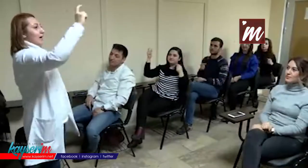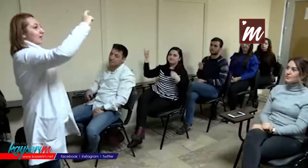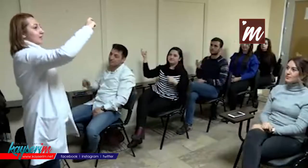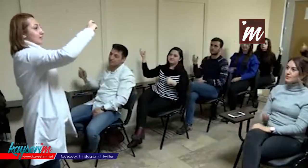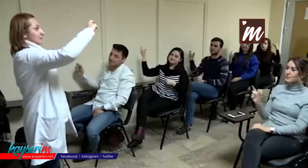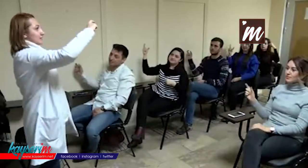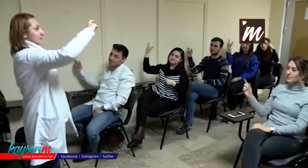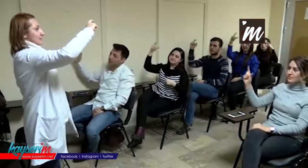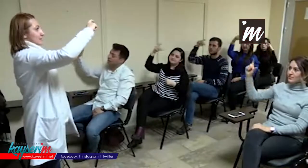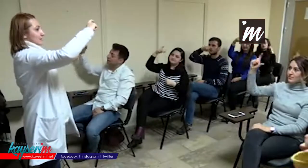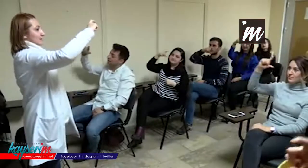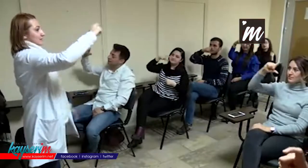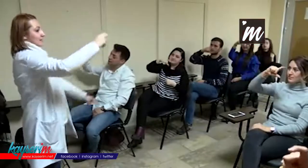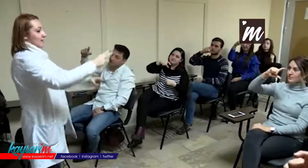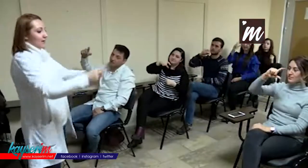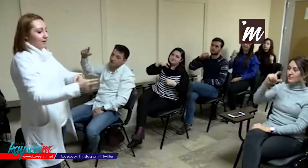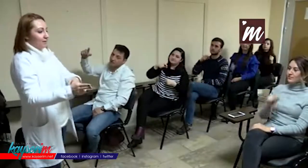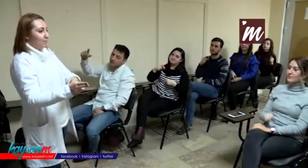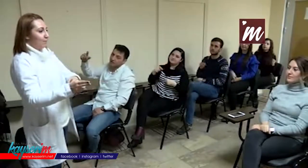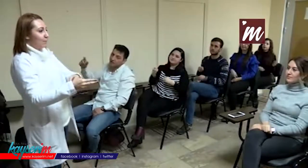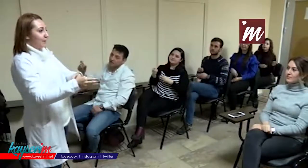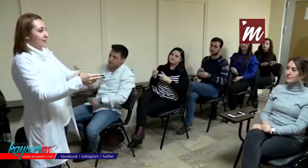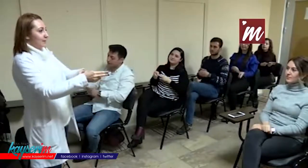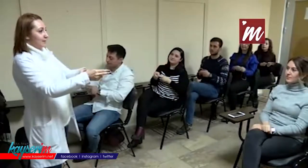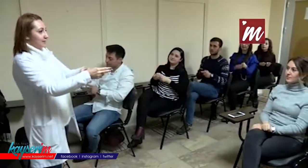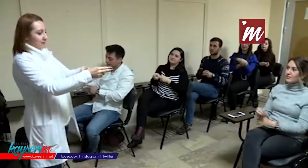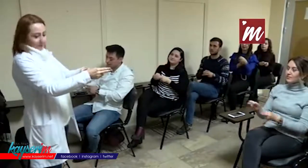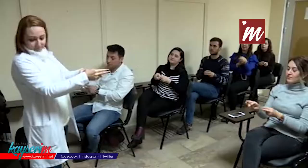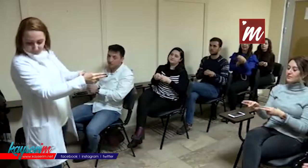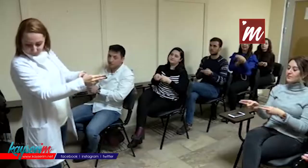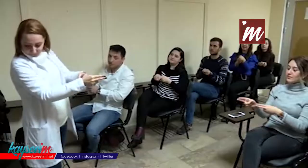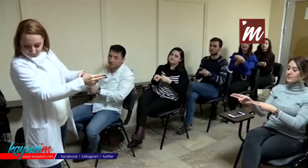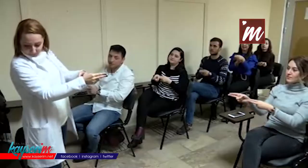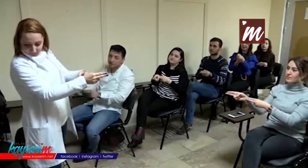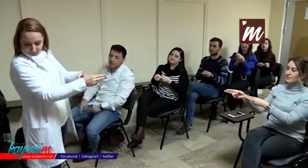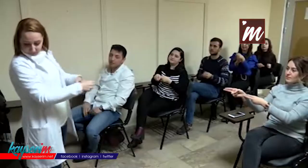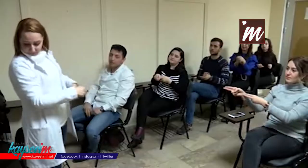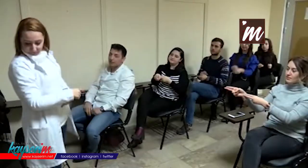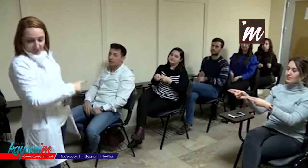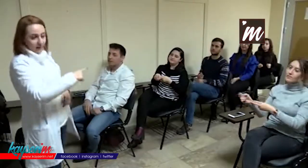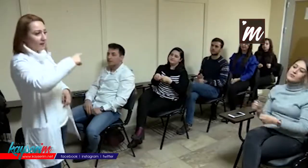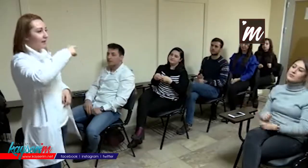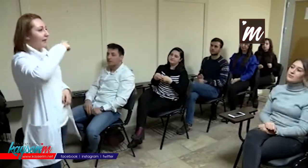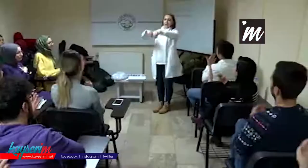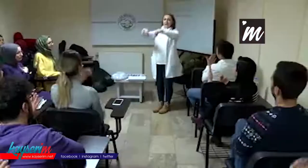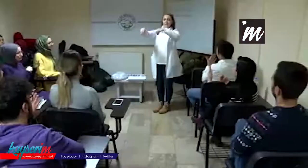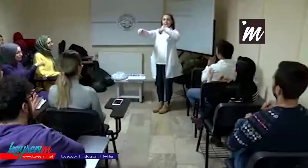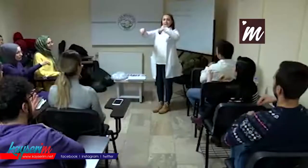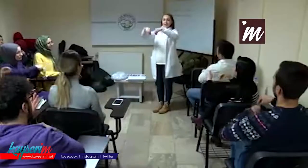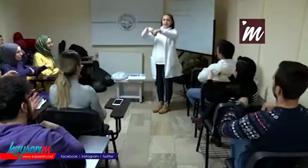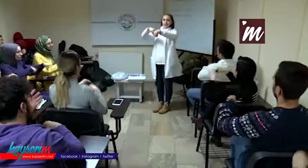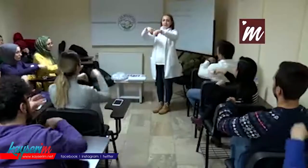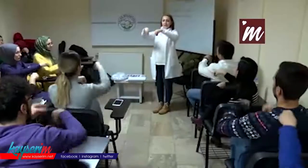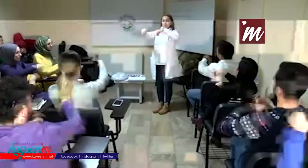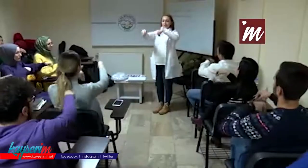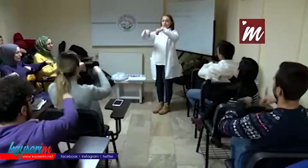şekilde işte konularımız içerisinde günlük konuşmalar var E Derslerle ilgili konularımız var Bunları